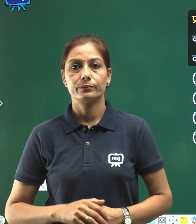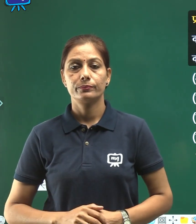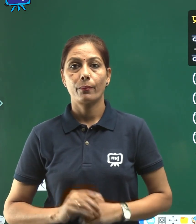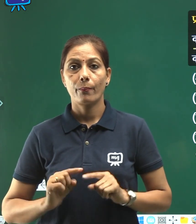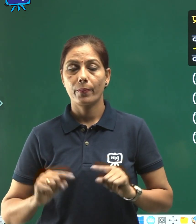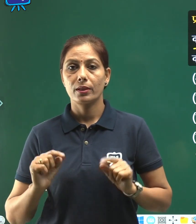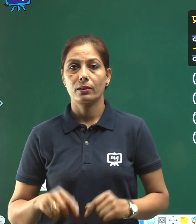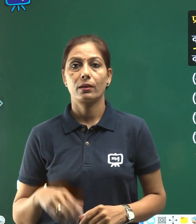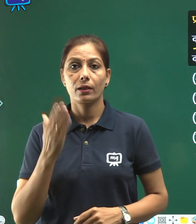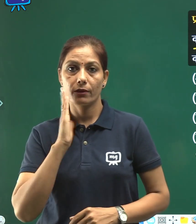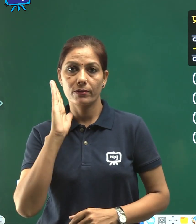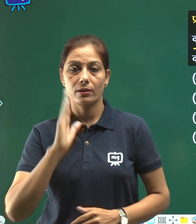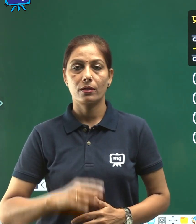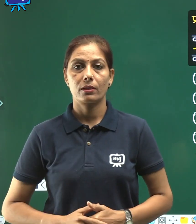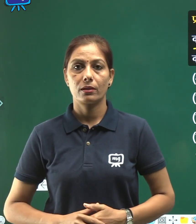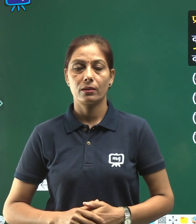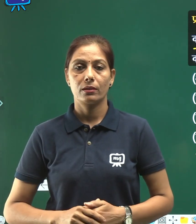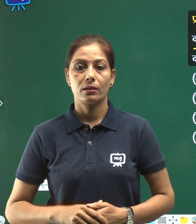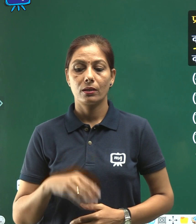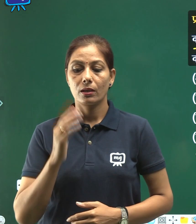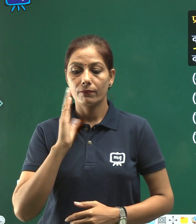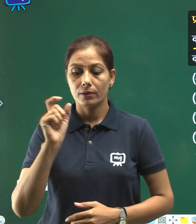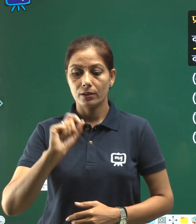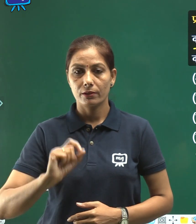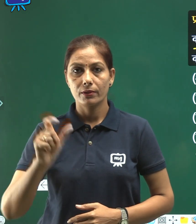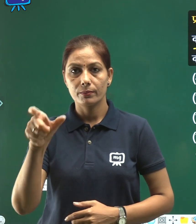कविता कुंवर नारायण के